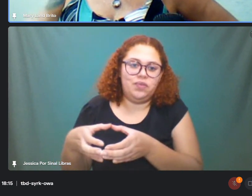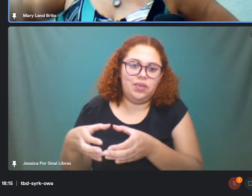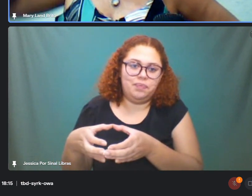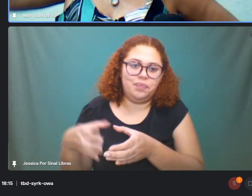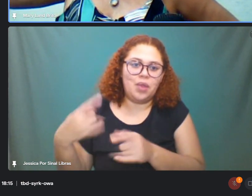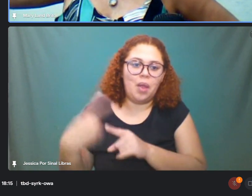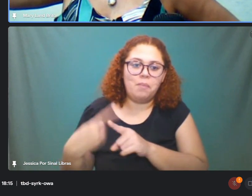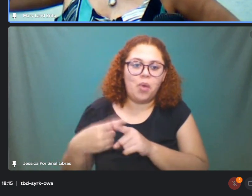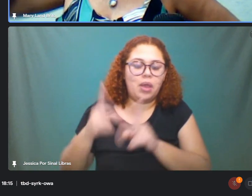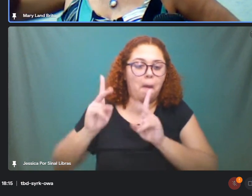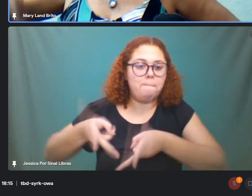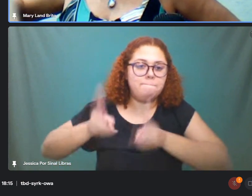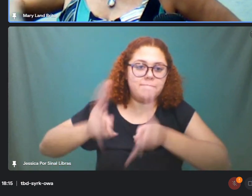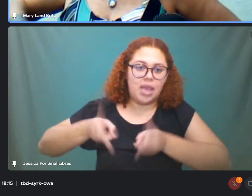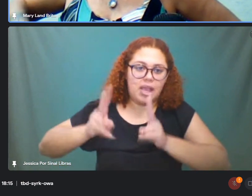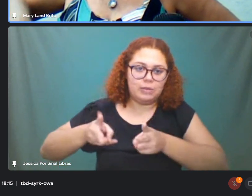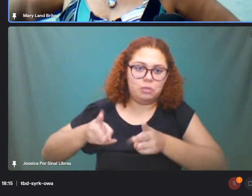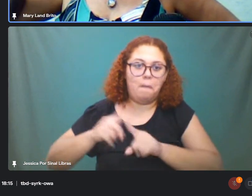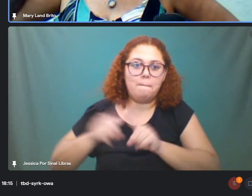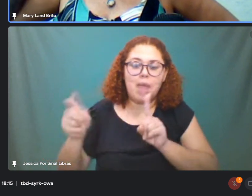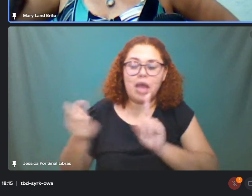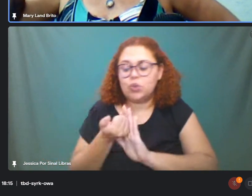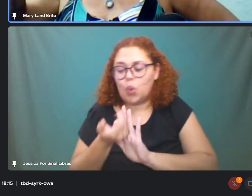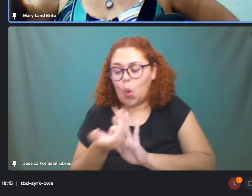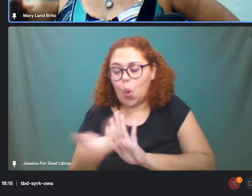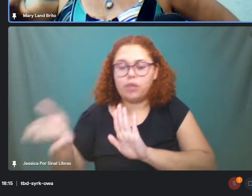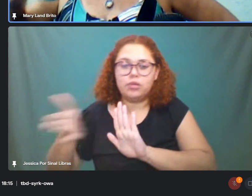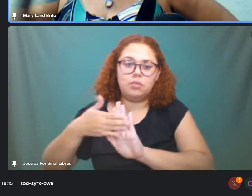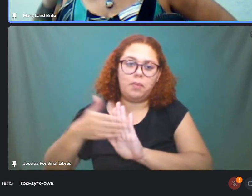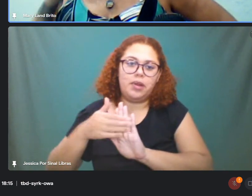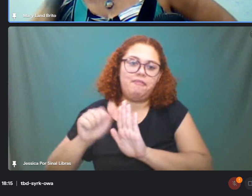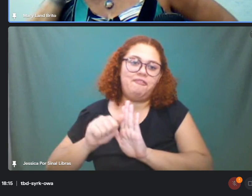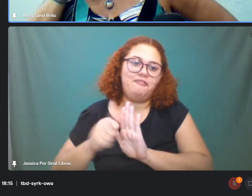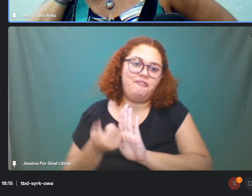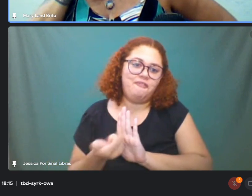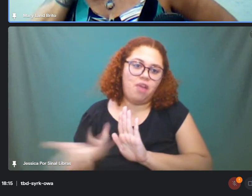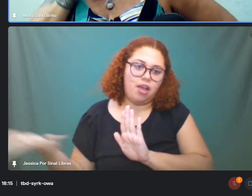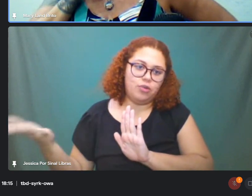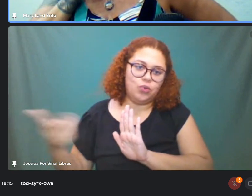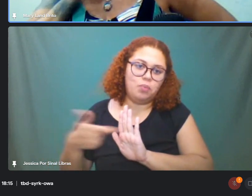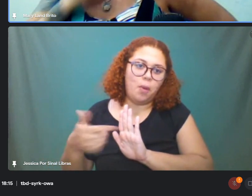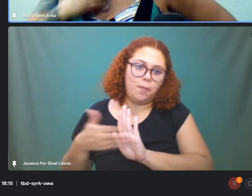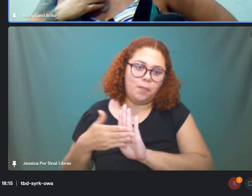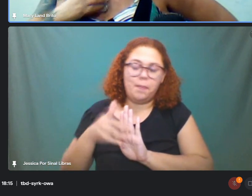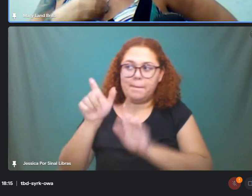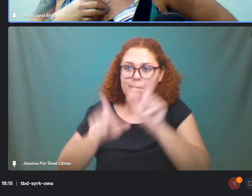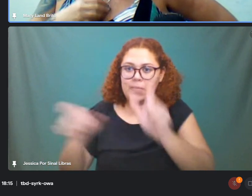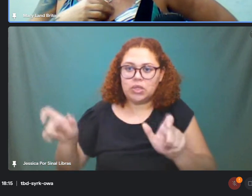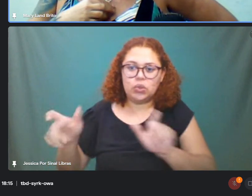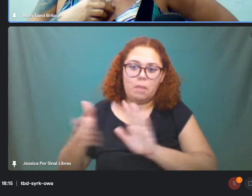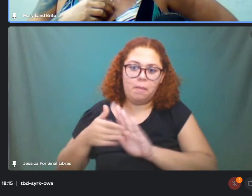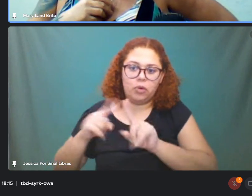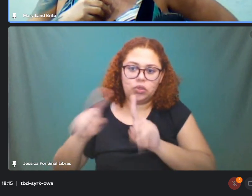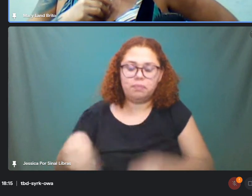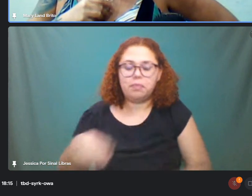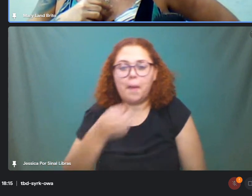CNPJ, mas a quantidade de proponentes, né, vão ser vários, e estamos ligados nisso aí. Então, muito obrigada por lembrar